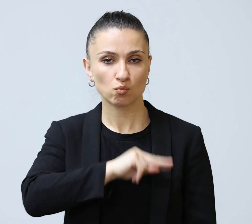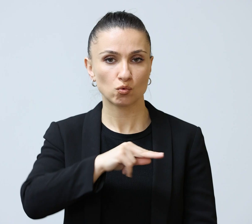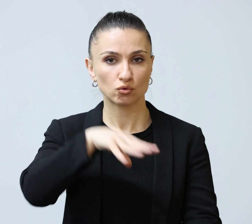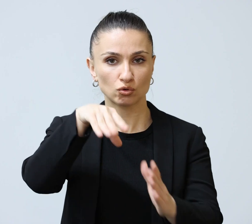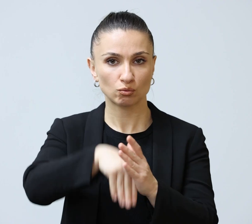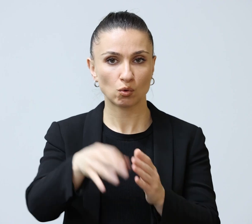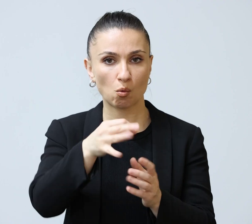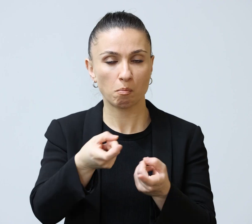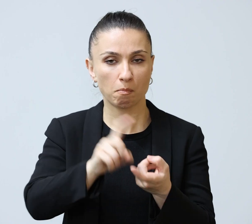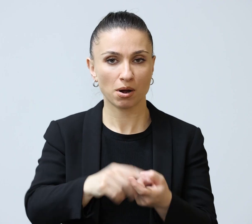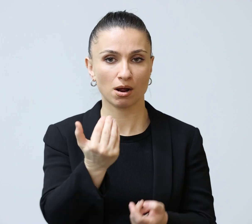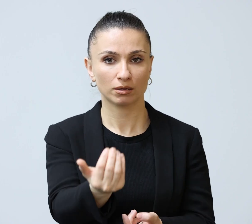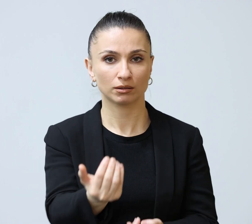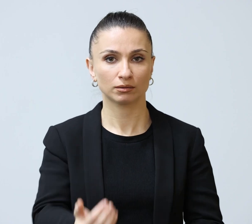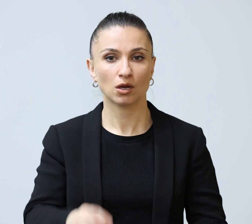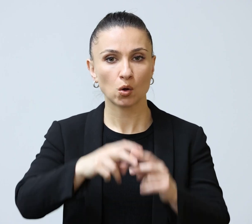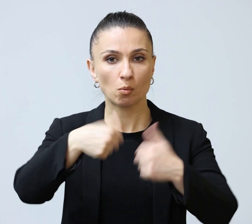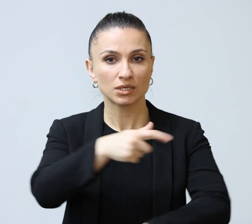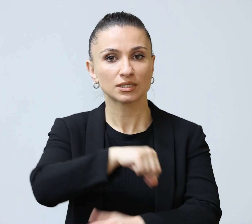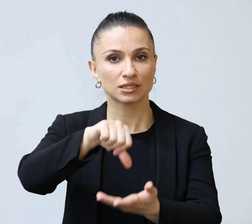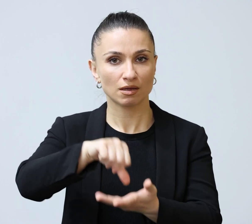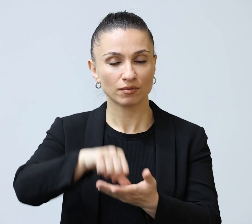Ընտրողն այն մարդն է, ով կարող է քվեարկել։